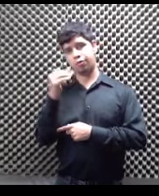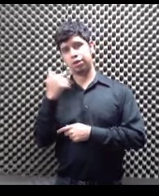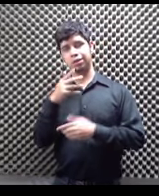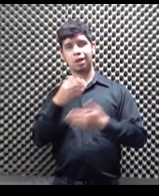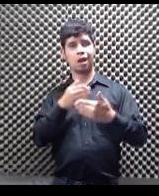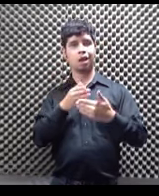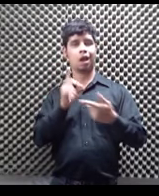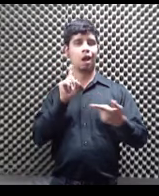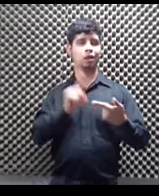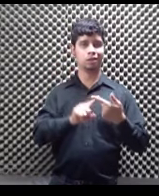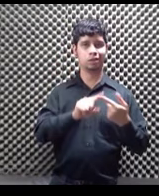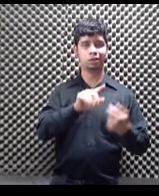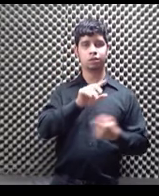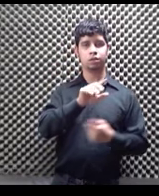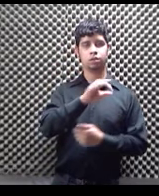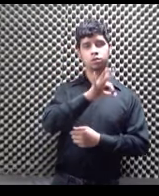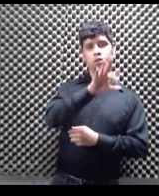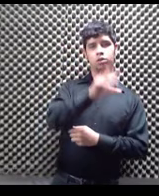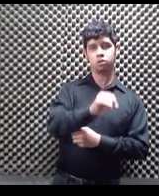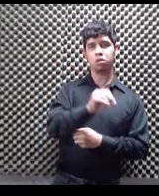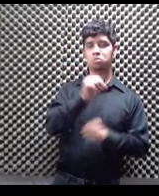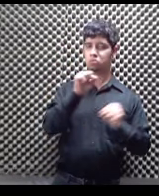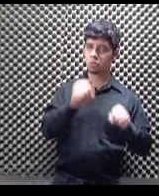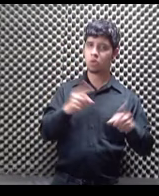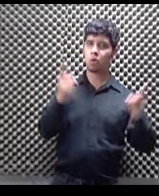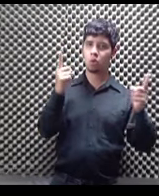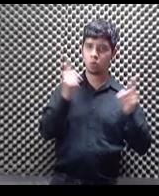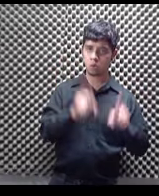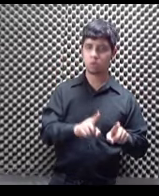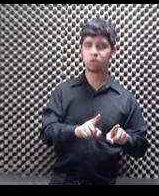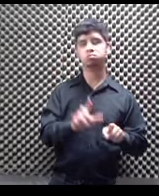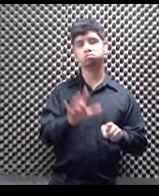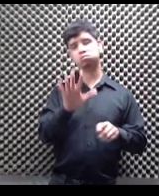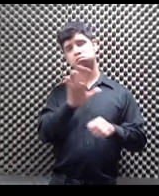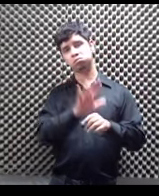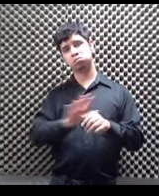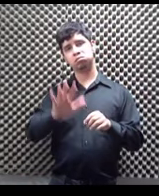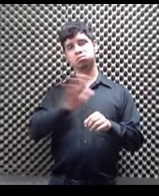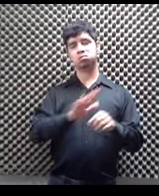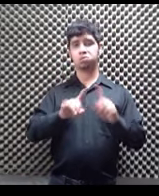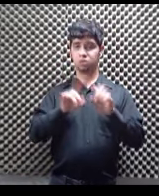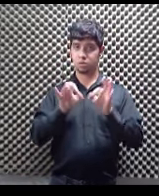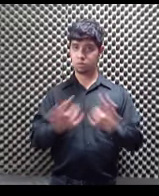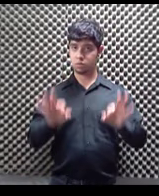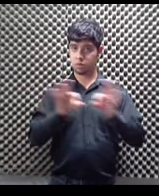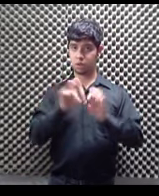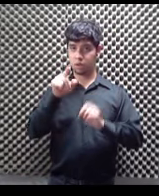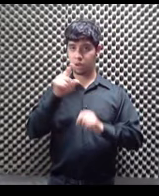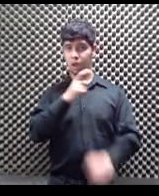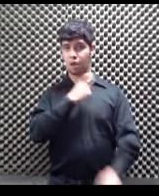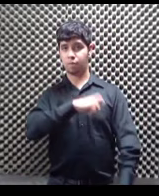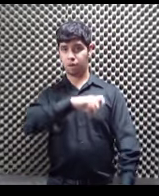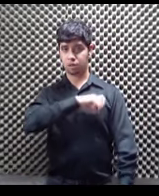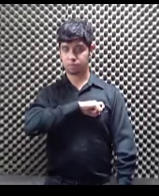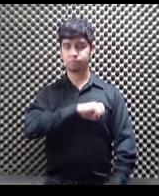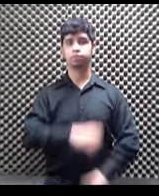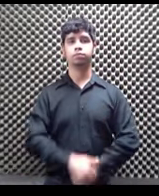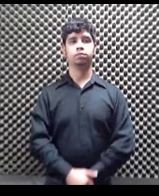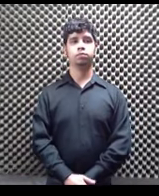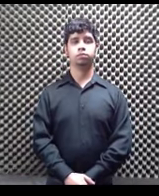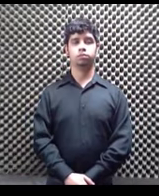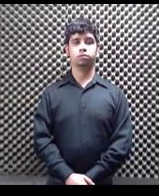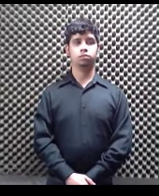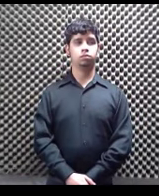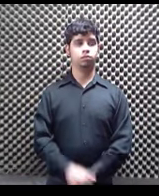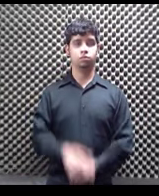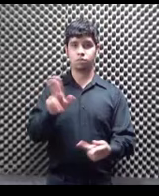se pueden dar las mismas condiciones o muy parecidas, sobre todo en la España. Claro. Ah,